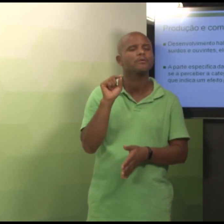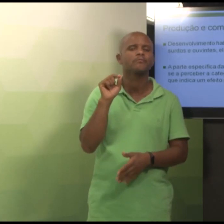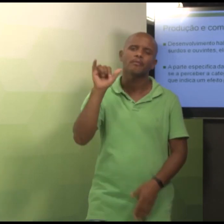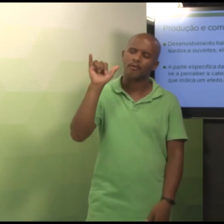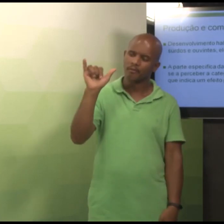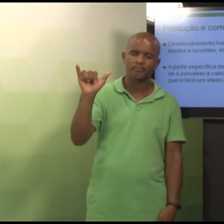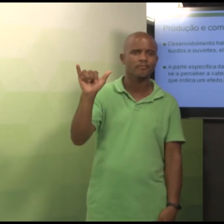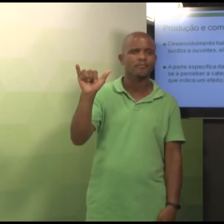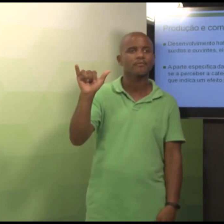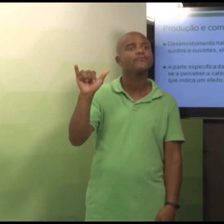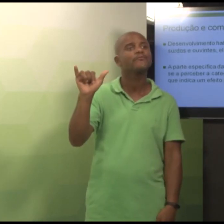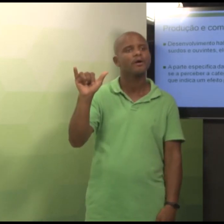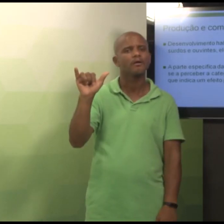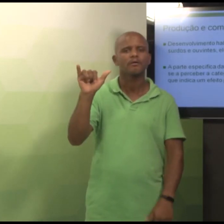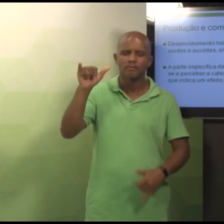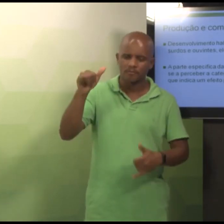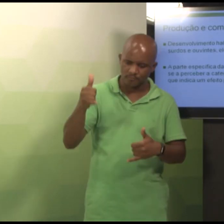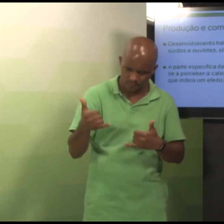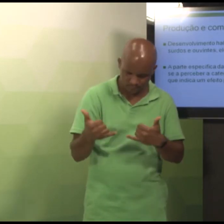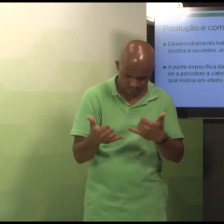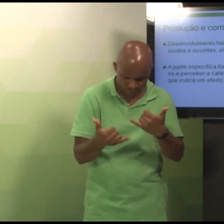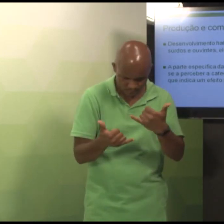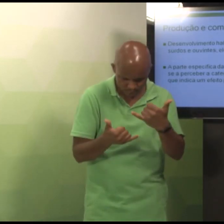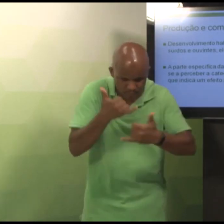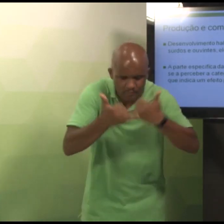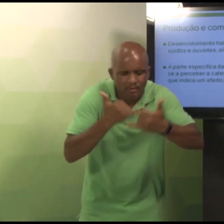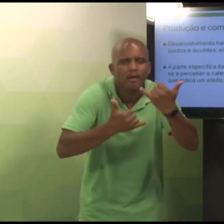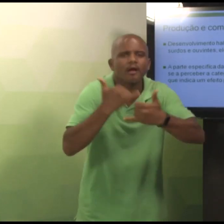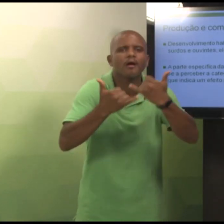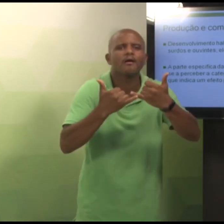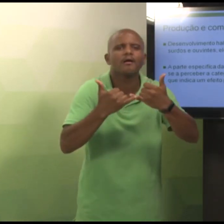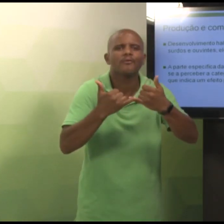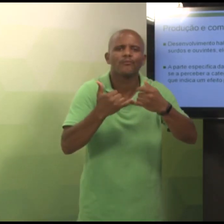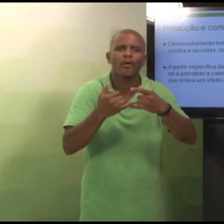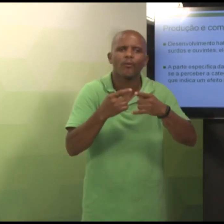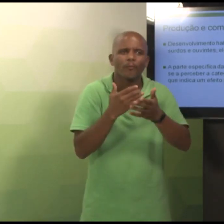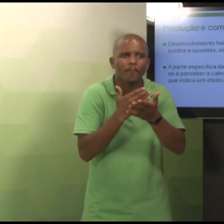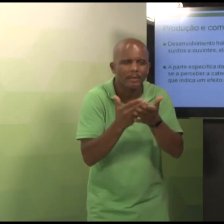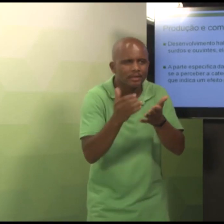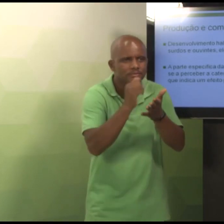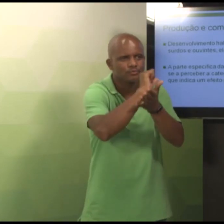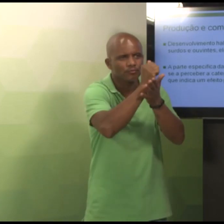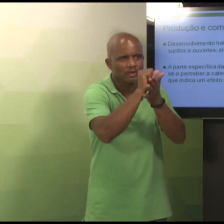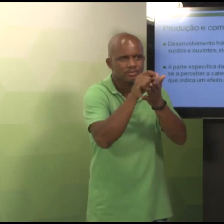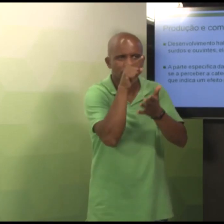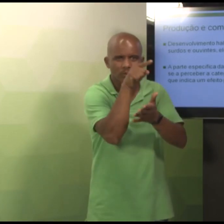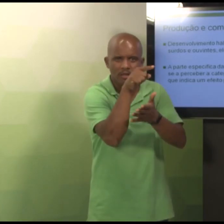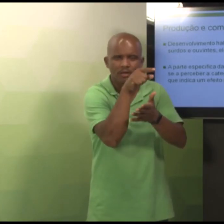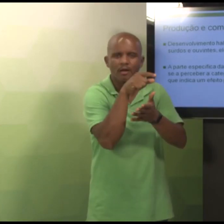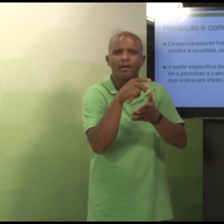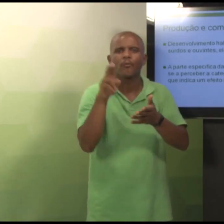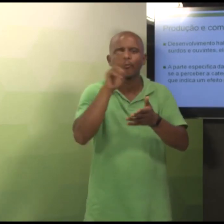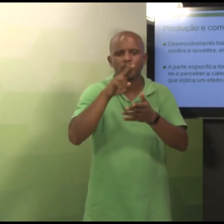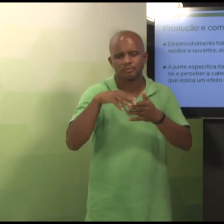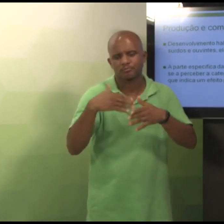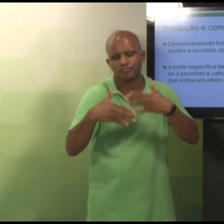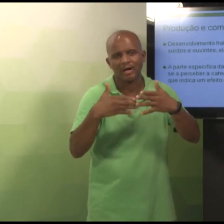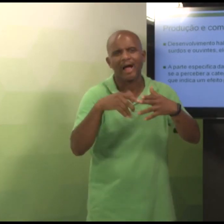vai começar por essa configuração de mão também. E veja o sinal. Então, assim, a comunicação começa